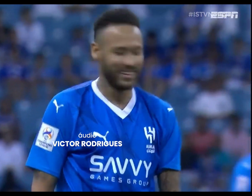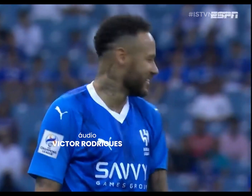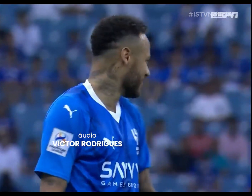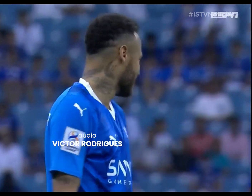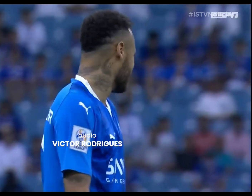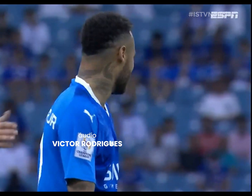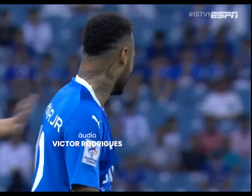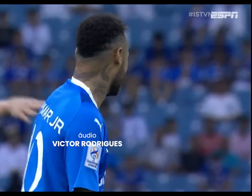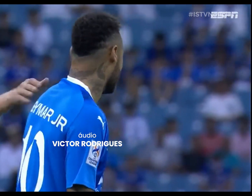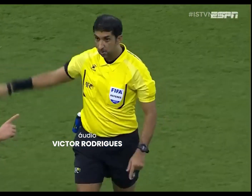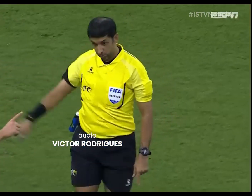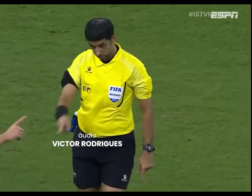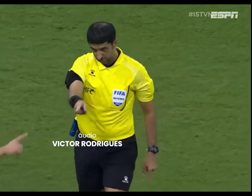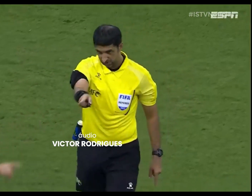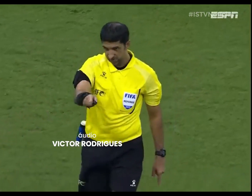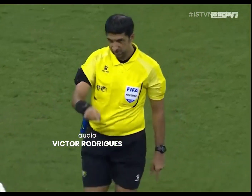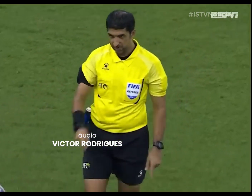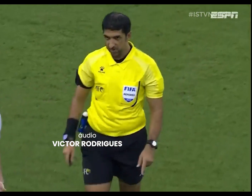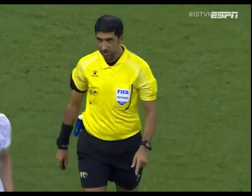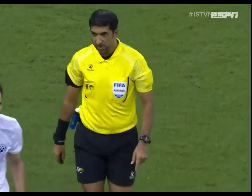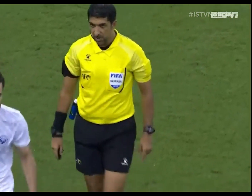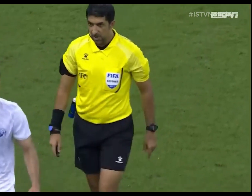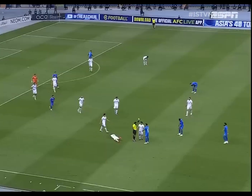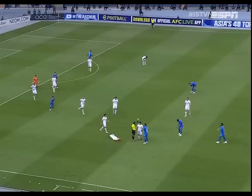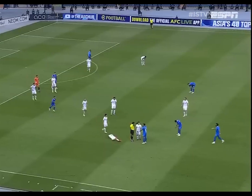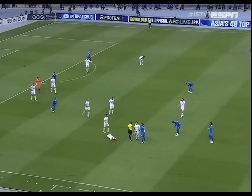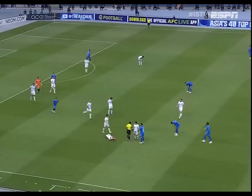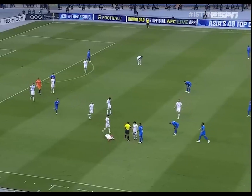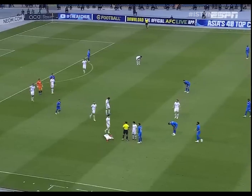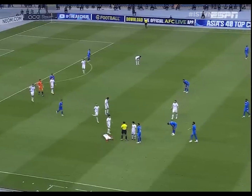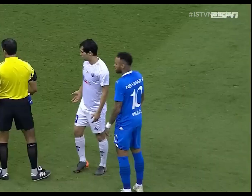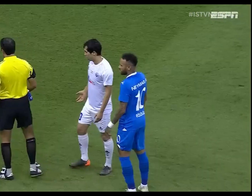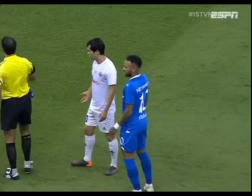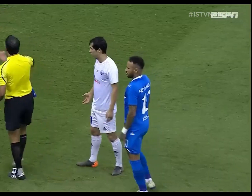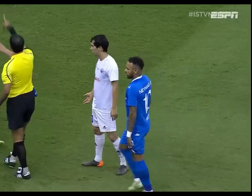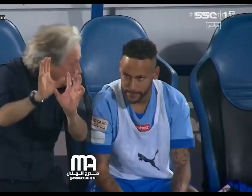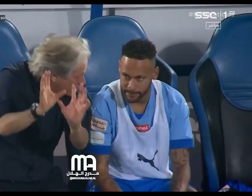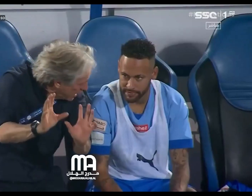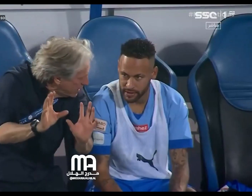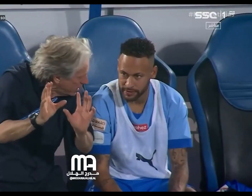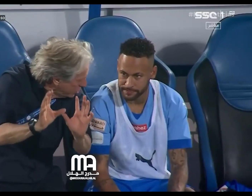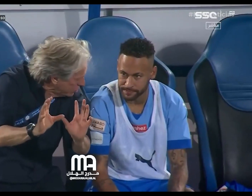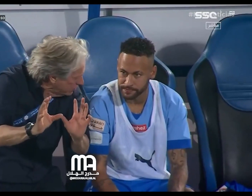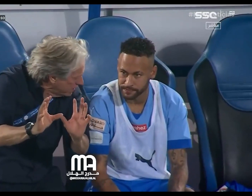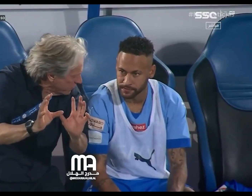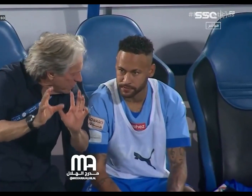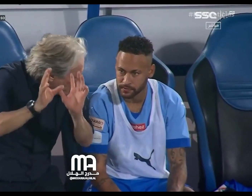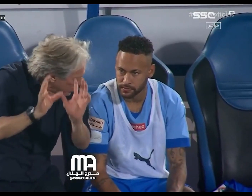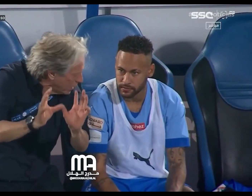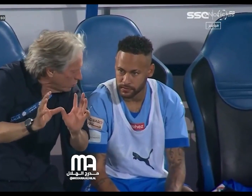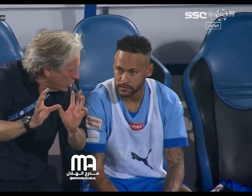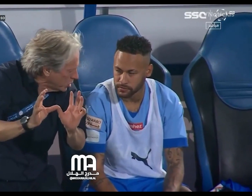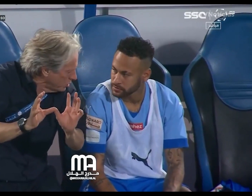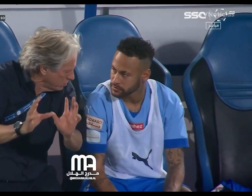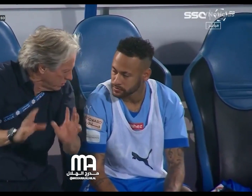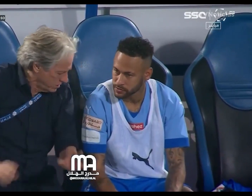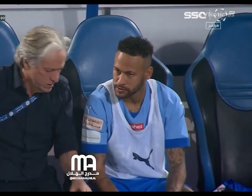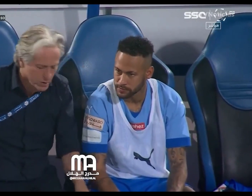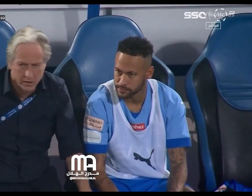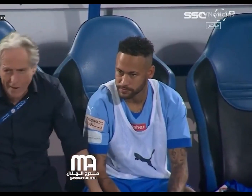mês depois de ser apresentado, Neymar já se envolveu na sua primeira polêmica no Al-Hilal. Segundo a imprensa árabe, o craque brasileiro teria se desentendido